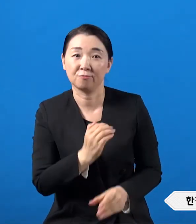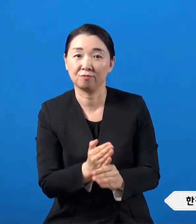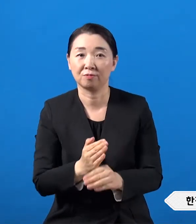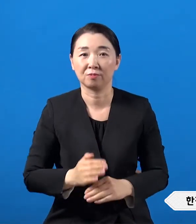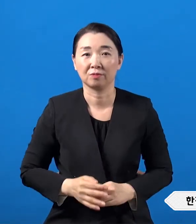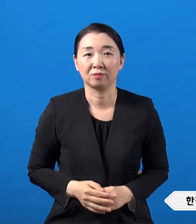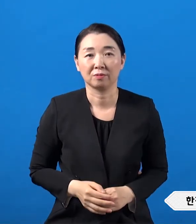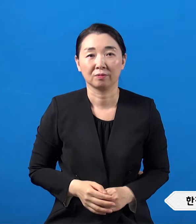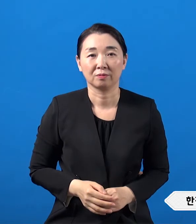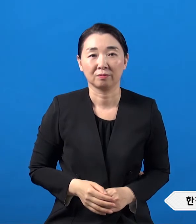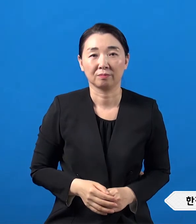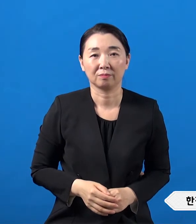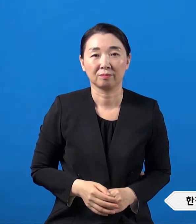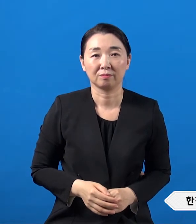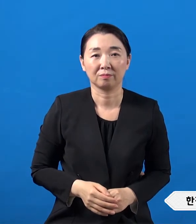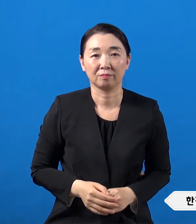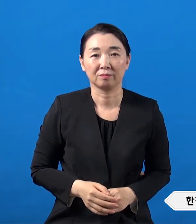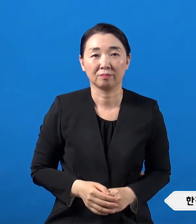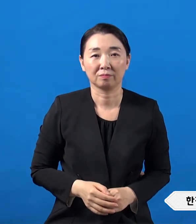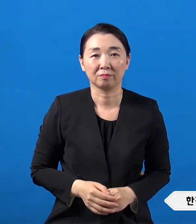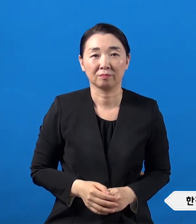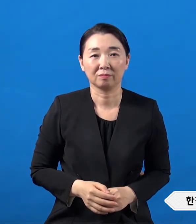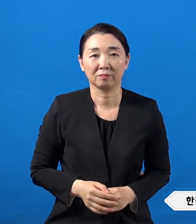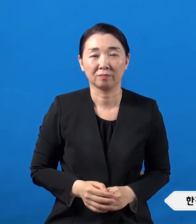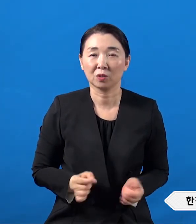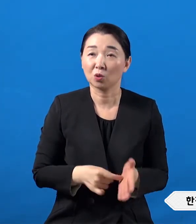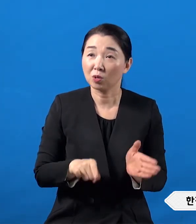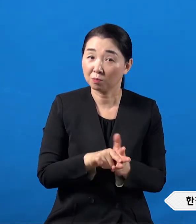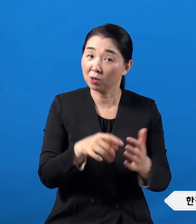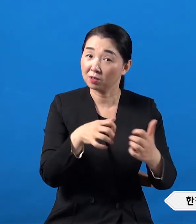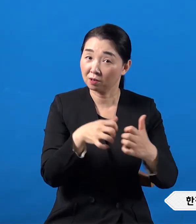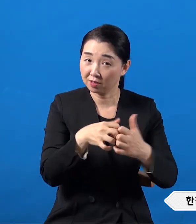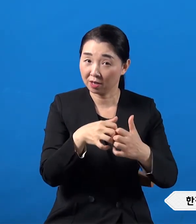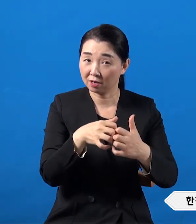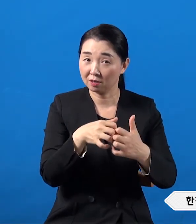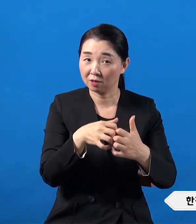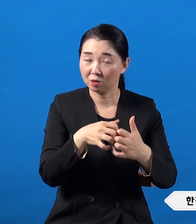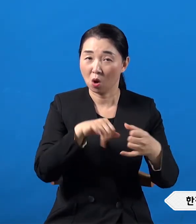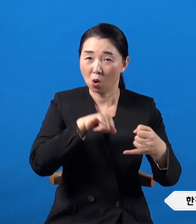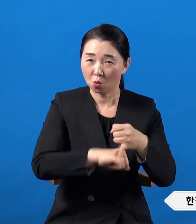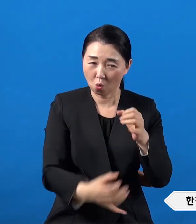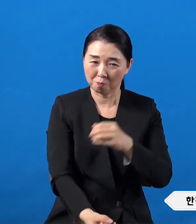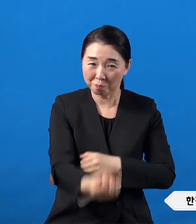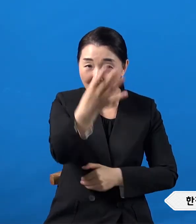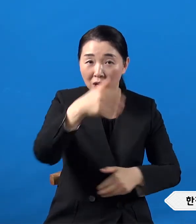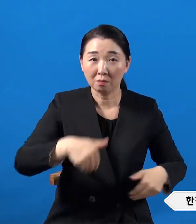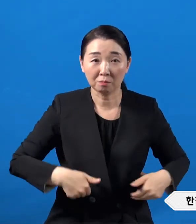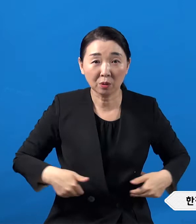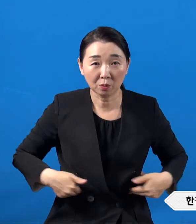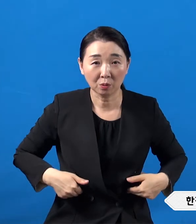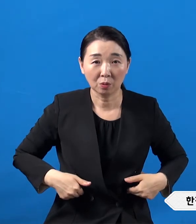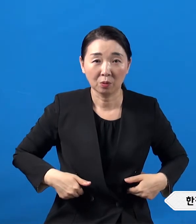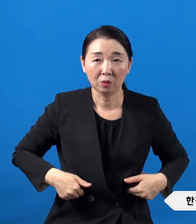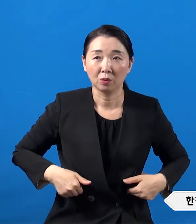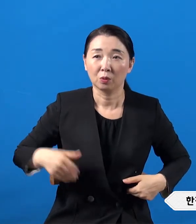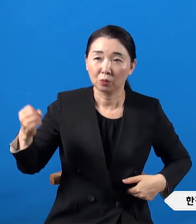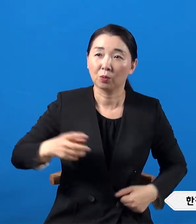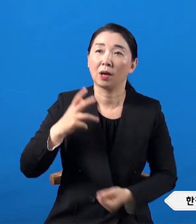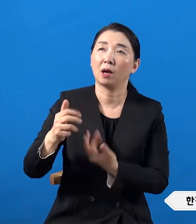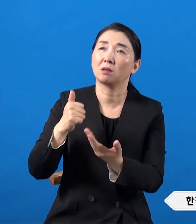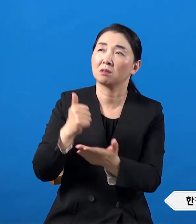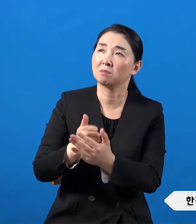것이죠. 그러기 위해서는 먼저 이 전쟁에서 반드시 이겨야 됩니다. 그래서